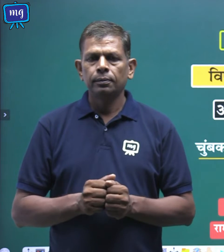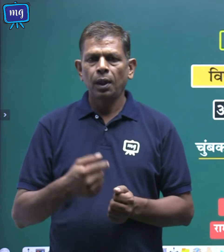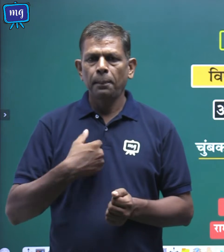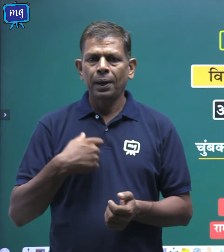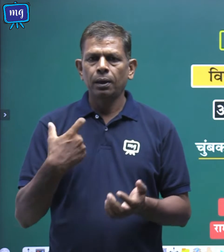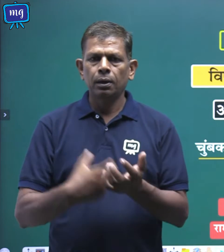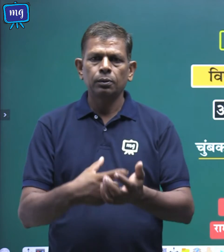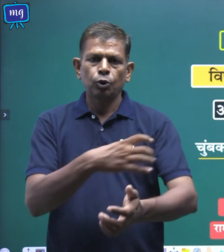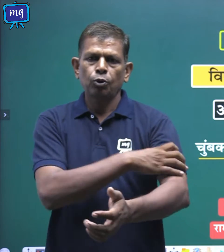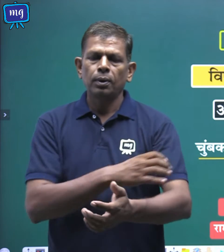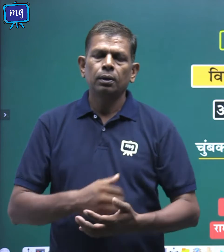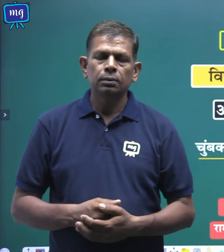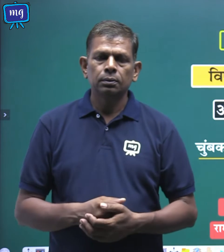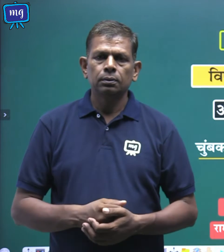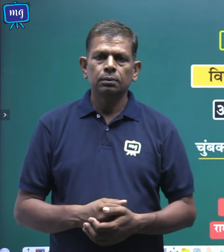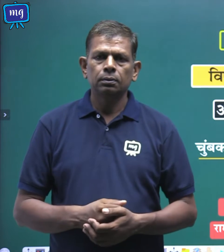रामस्वरूप कुमार।